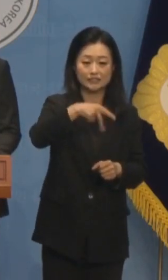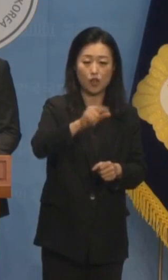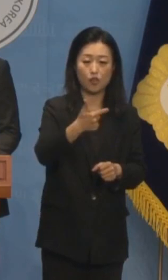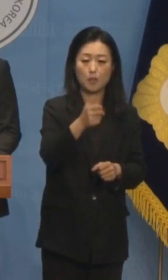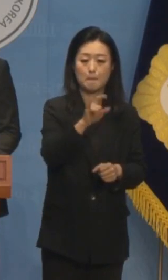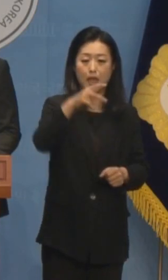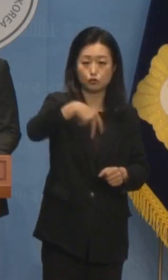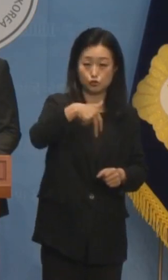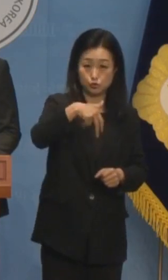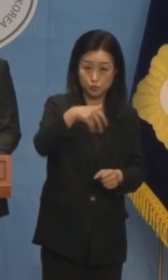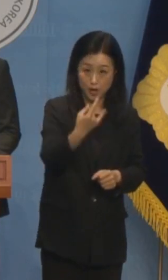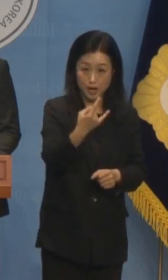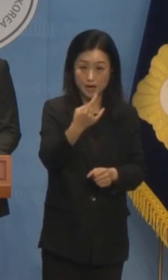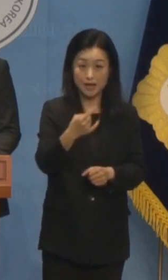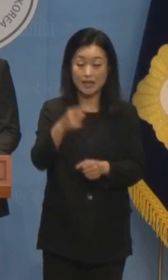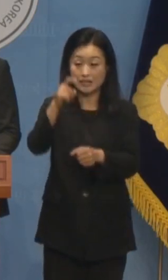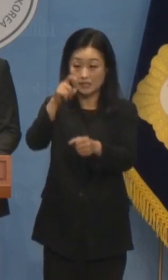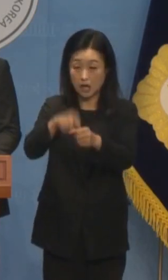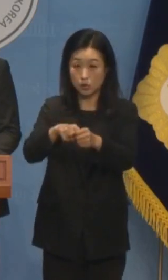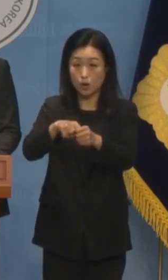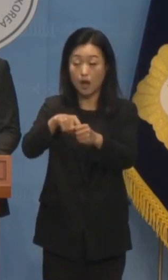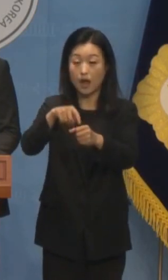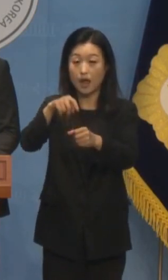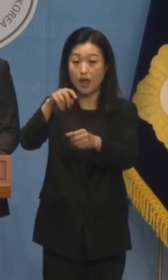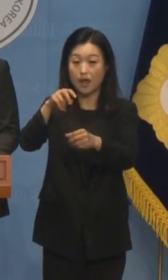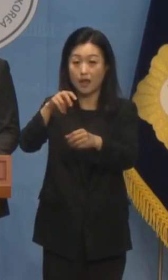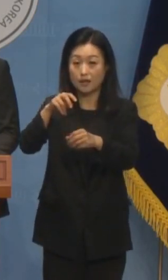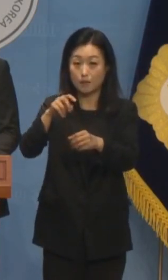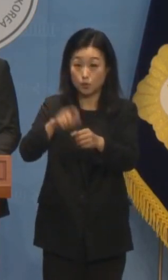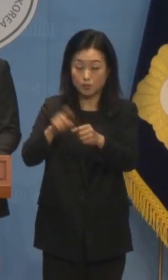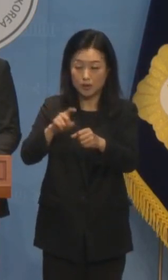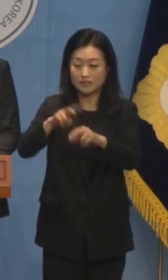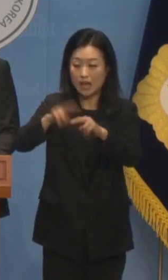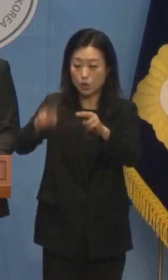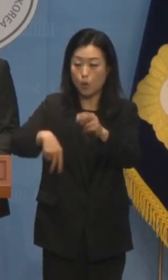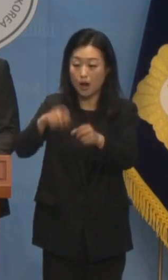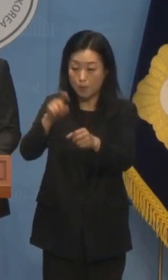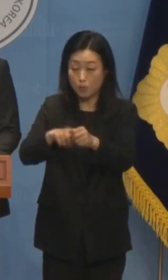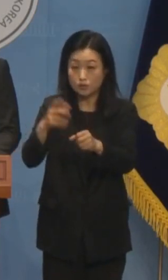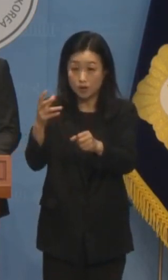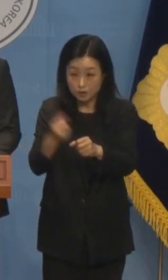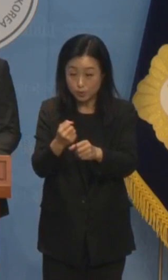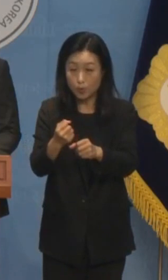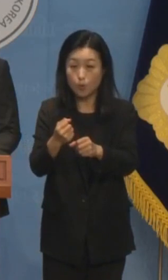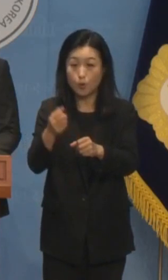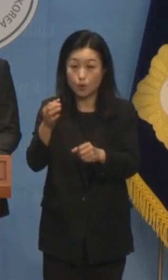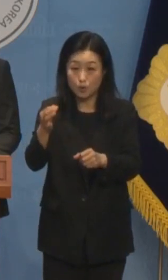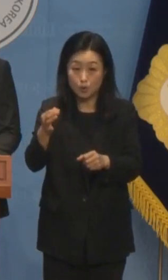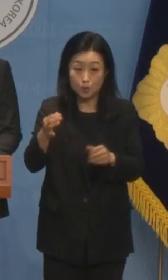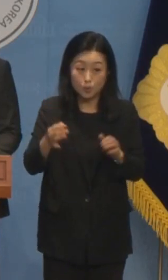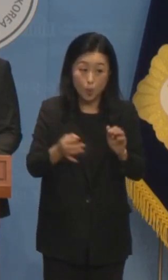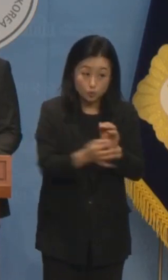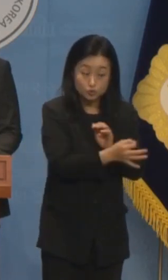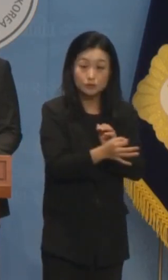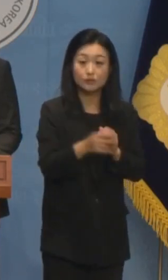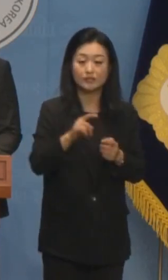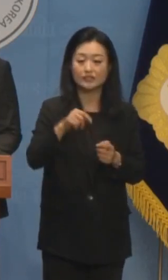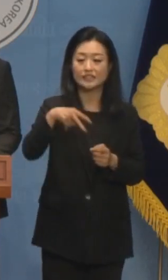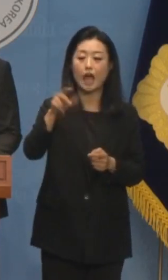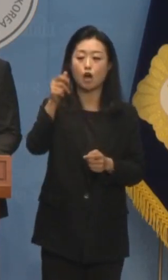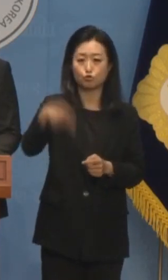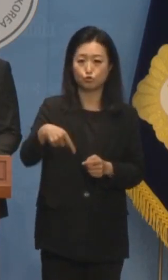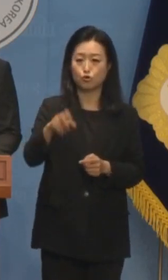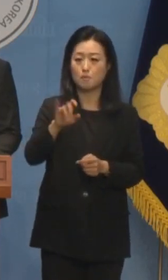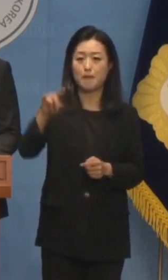대한 대가를 목적으로가 사후 매수죄입니다. 그러나 이 두 번째 죄는 우리